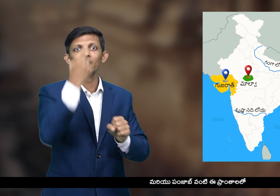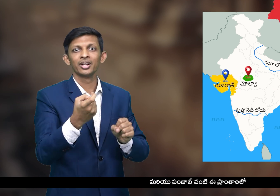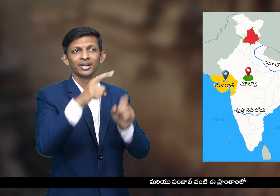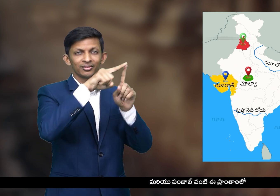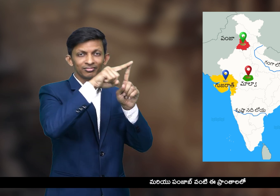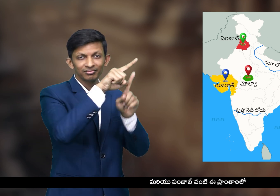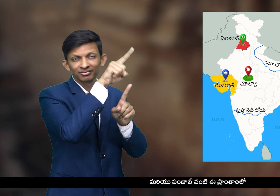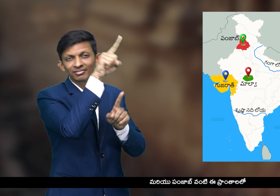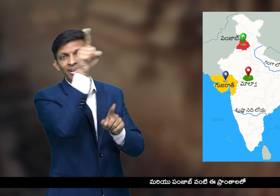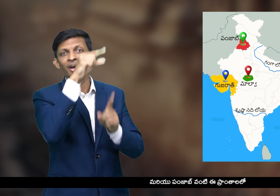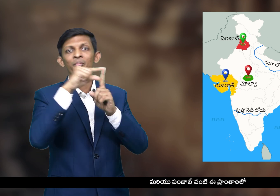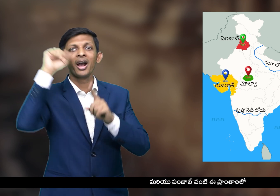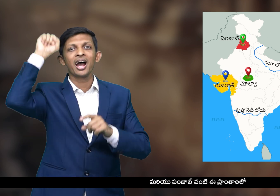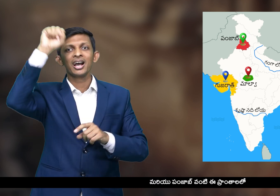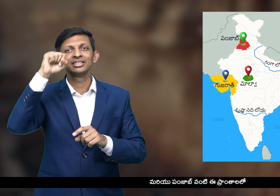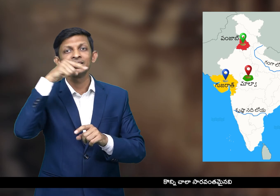ప్రాంతాలలో